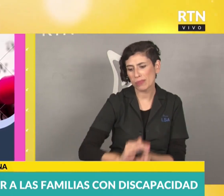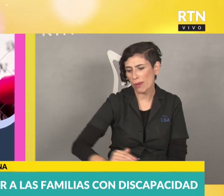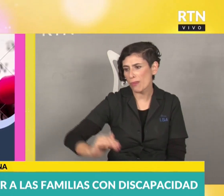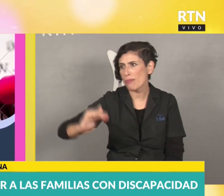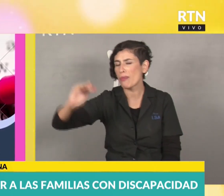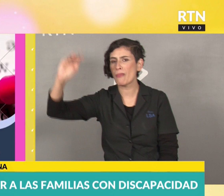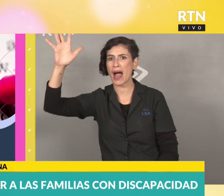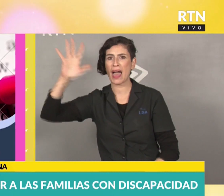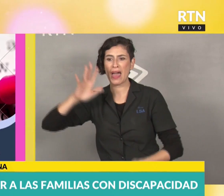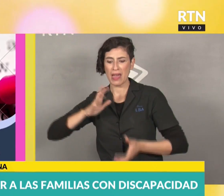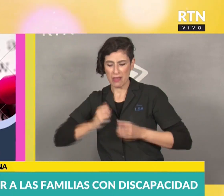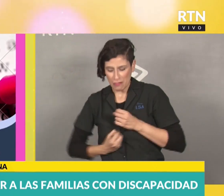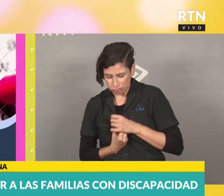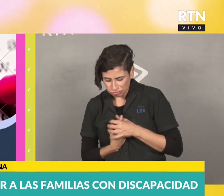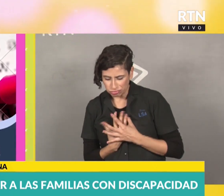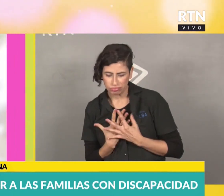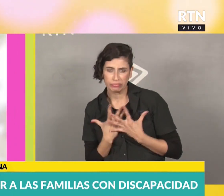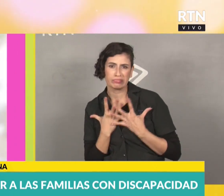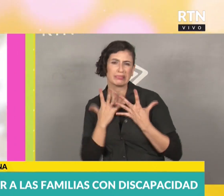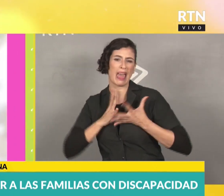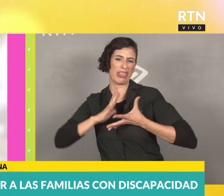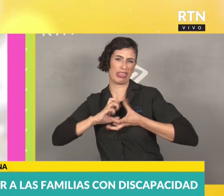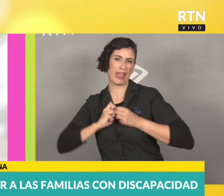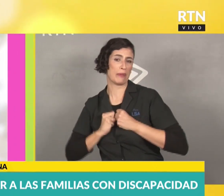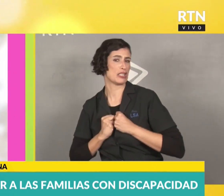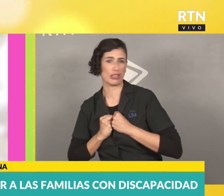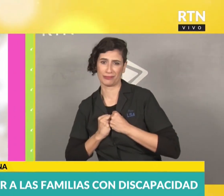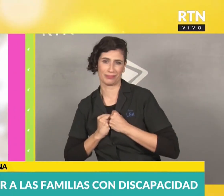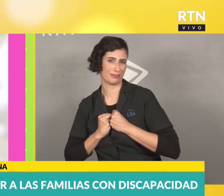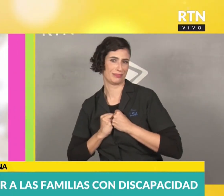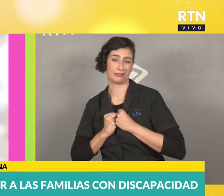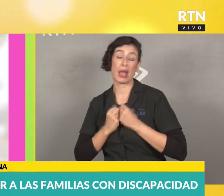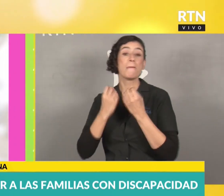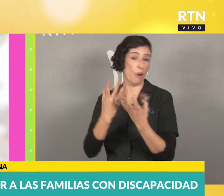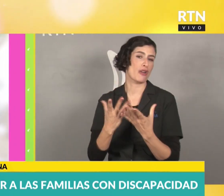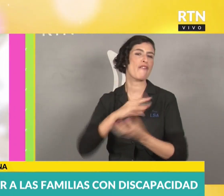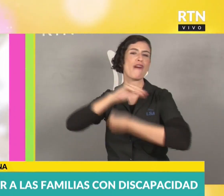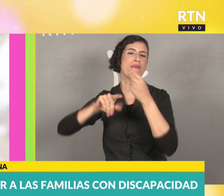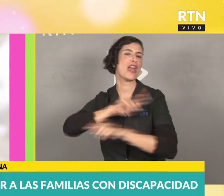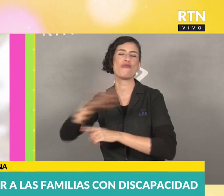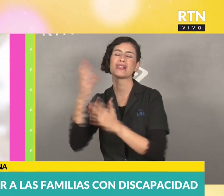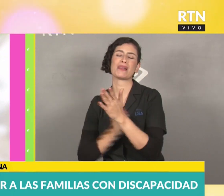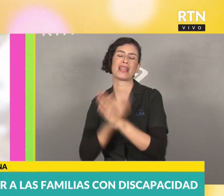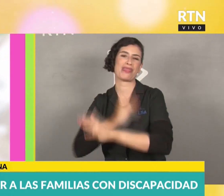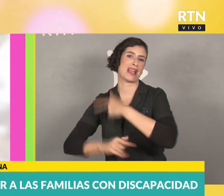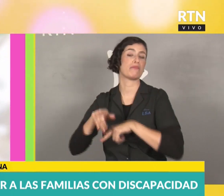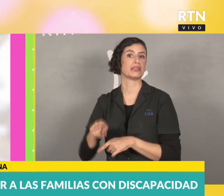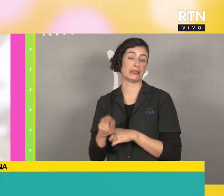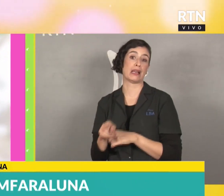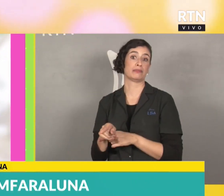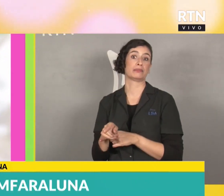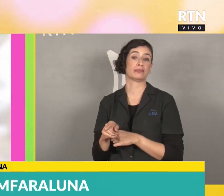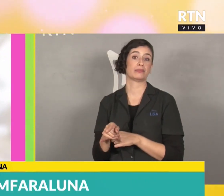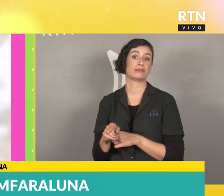en las casas. Bien. Y la falta de aceptación en las casas es vital, porque después, sí, yo siempre digo, el mundo los trata como en la casa los